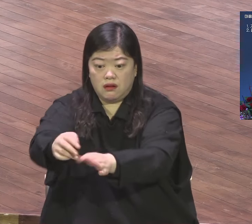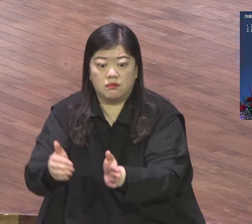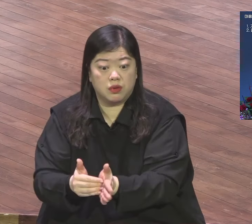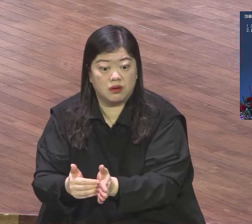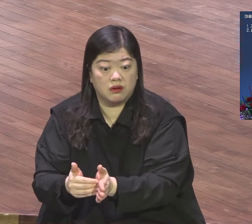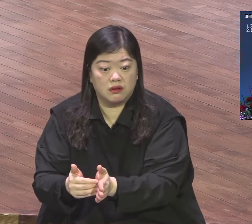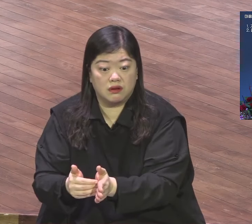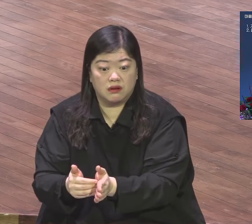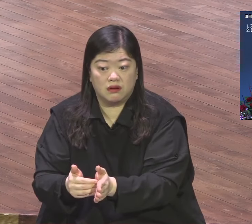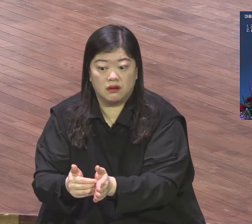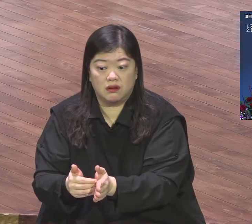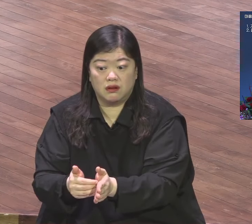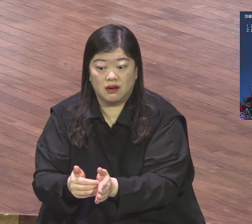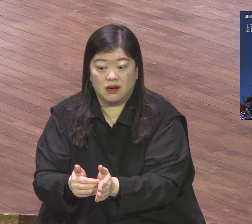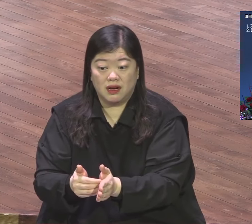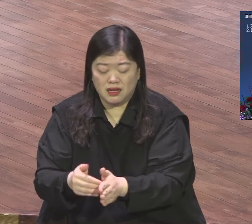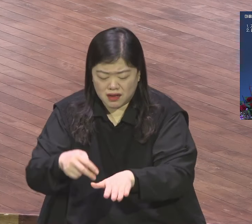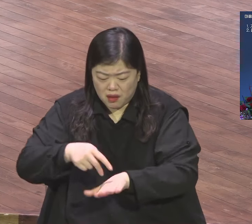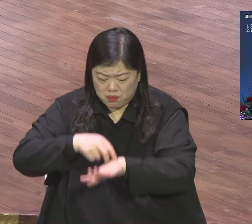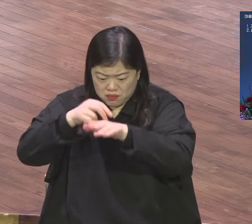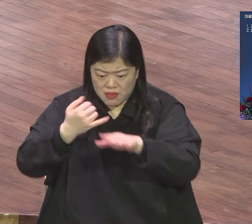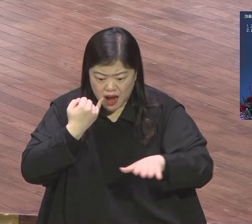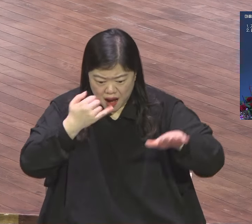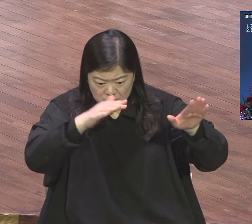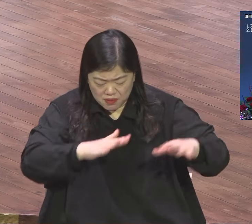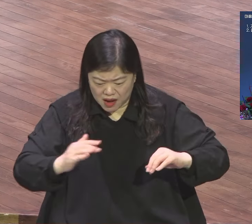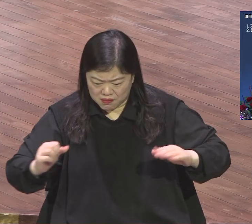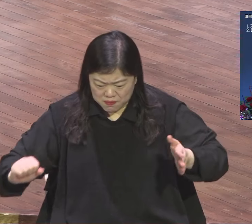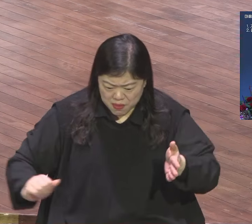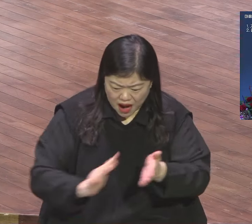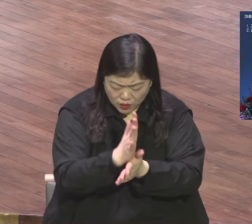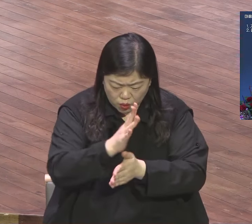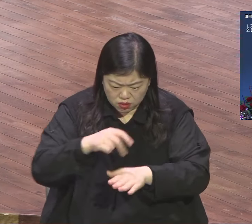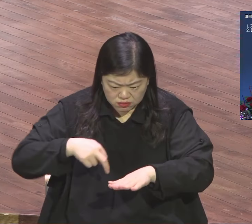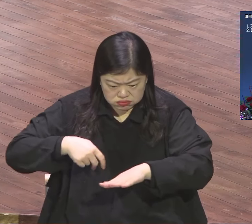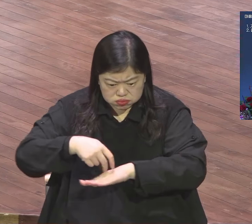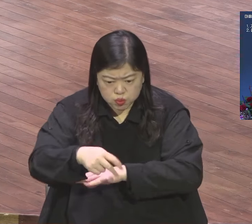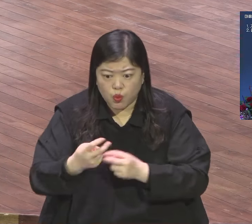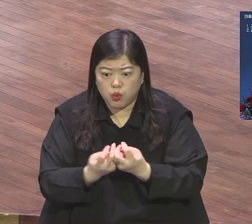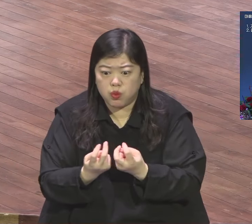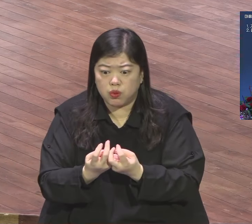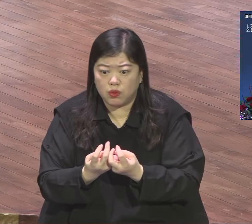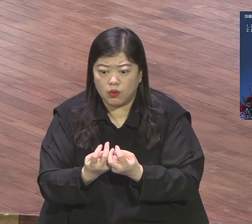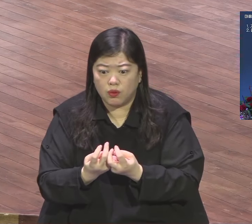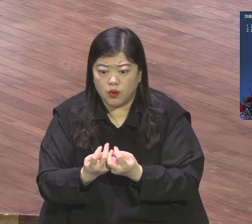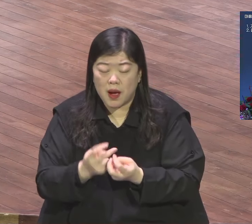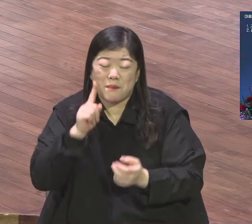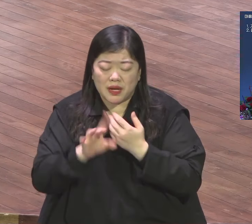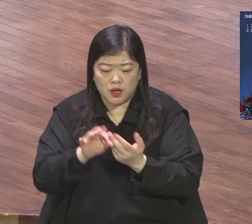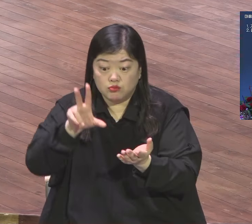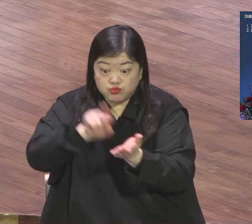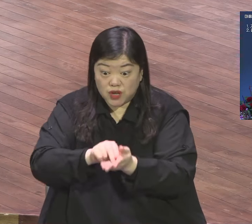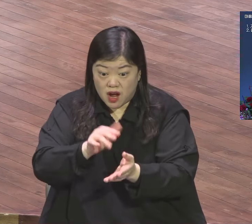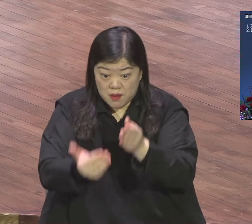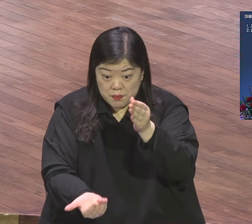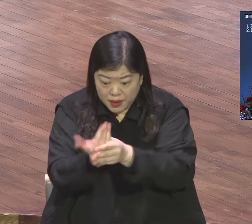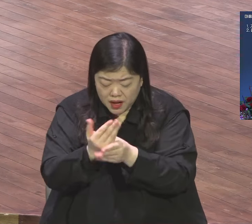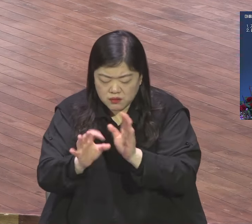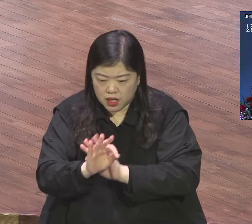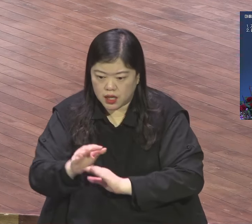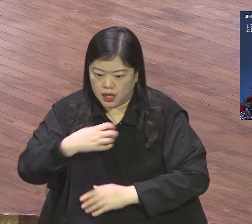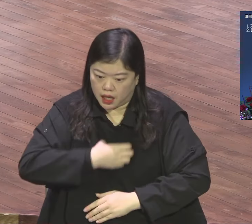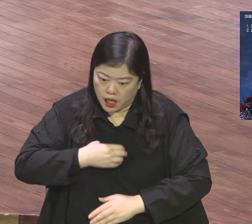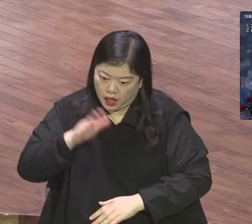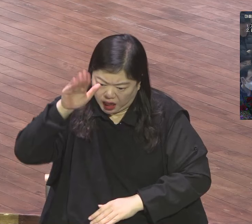예수님은 인생을 뒤엎는 모든 여러분의 고통과 문제와 사건, 억울함, 다